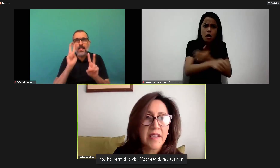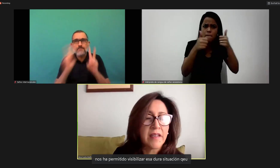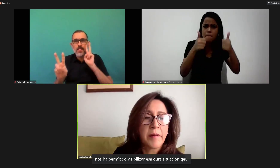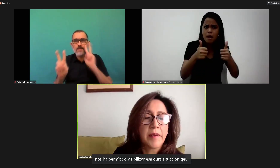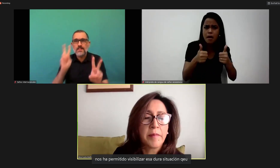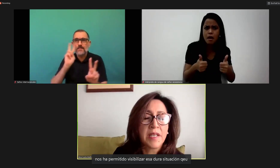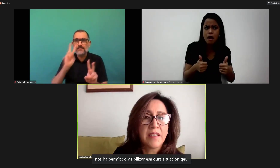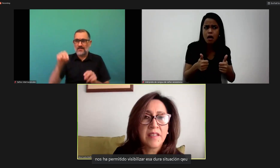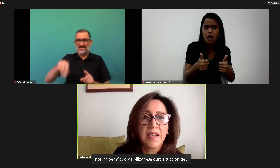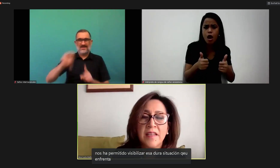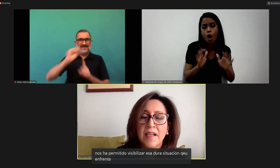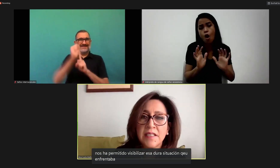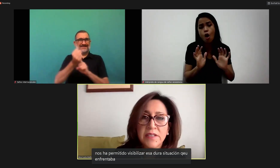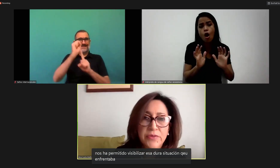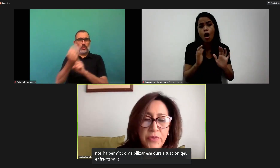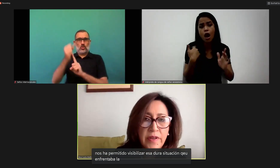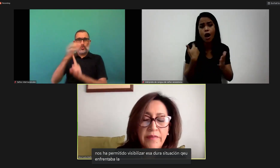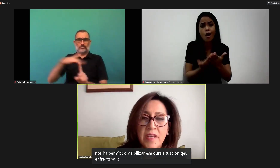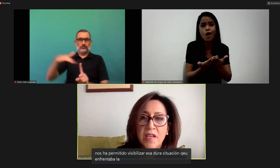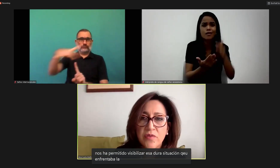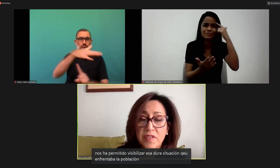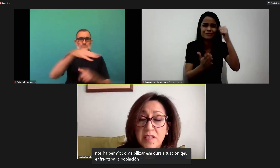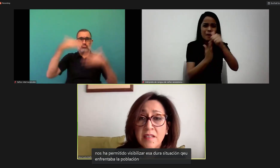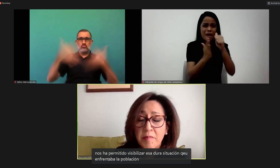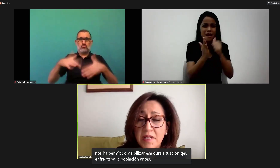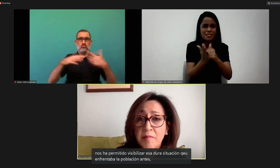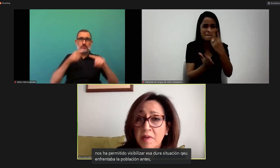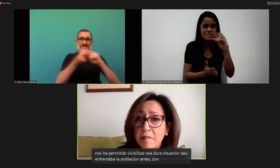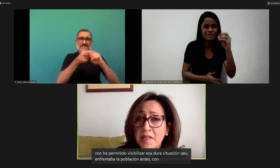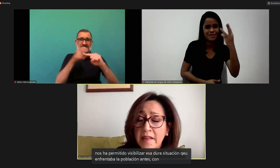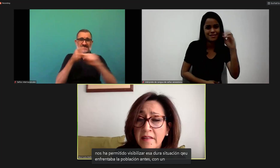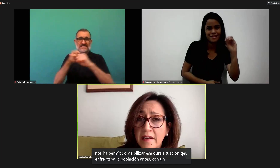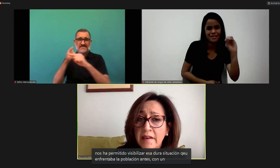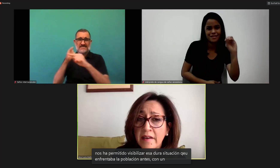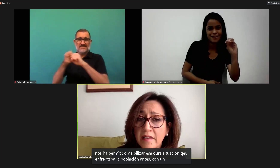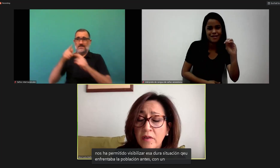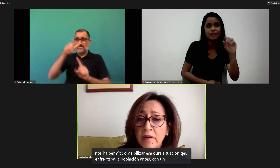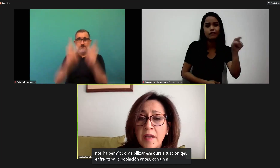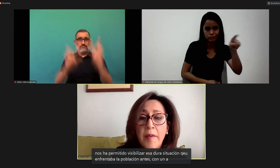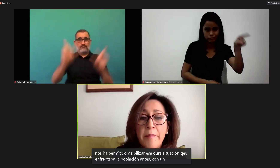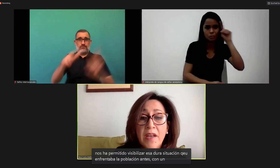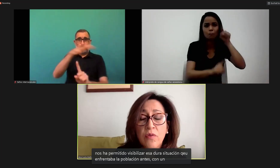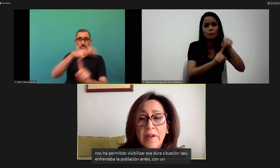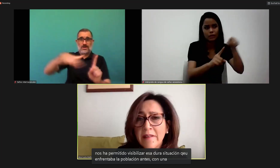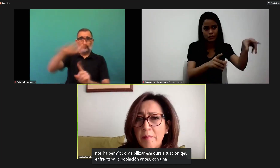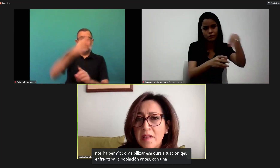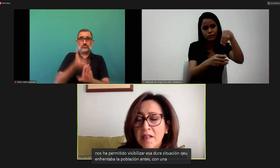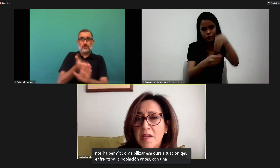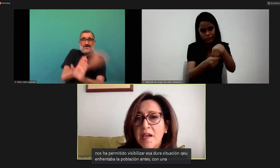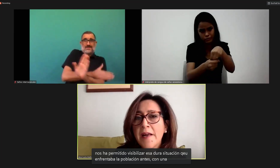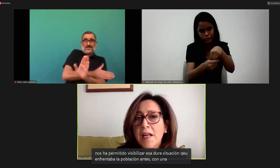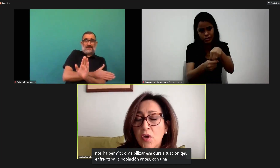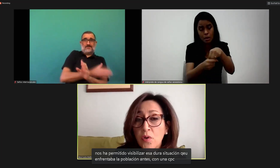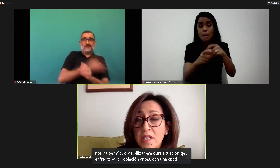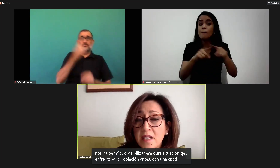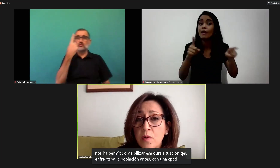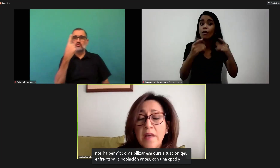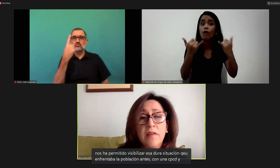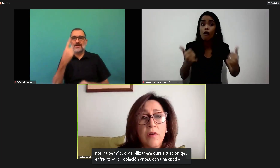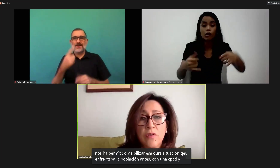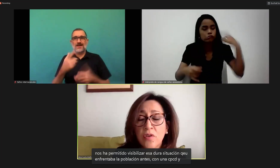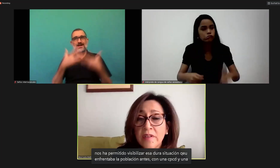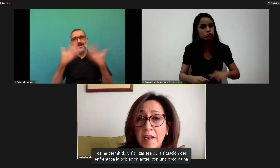una Agenda 2030 todavía insuficientemente implementada en la región, pero durante la pandemia, con